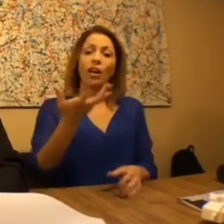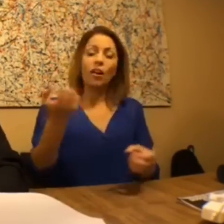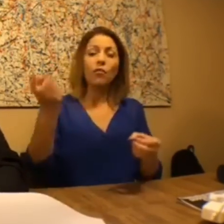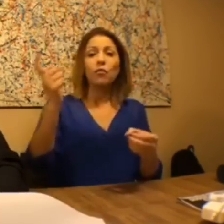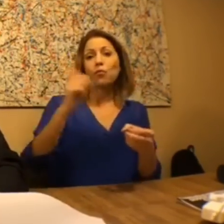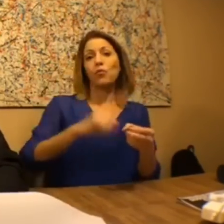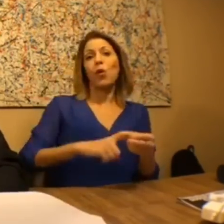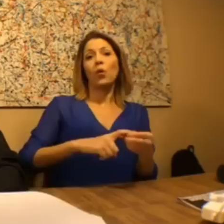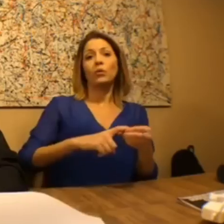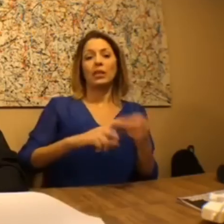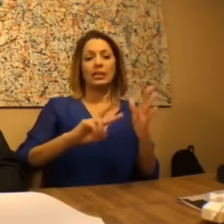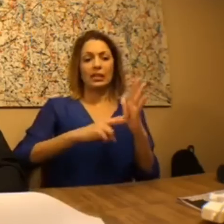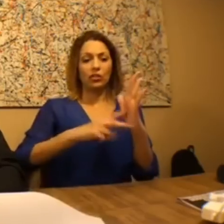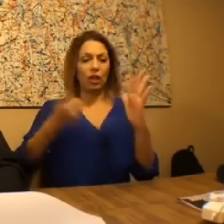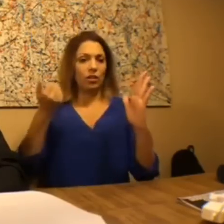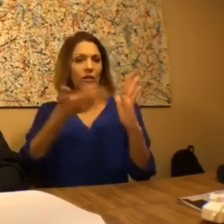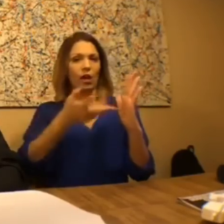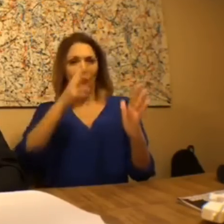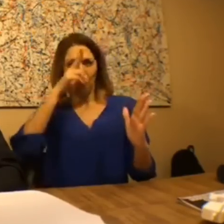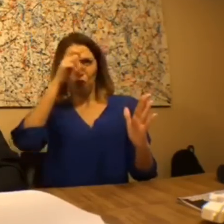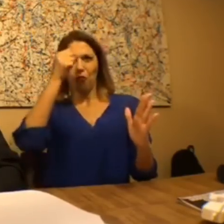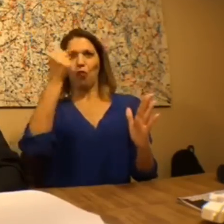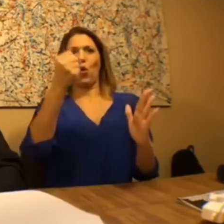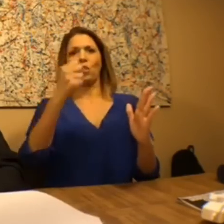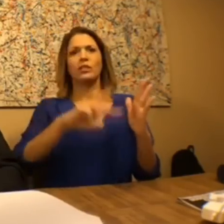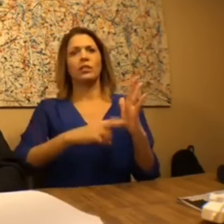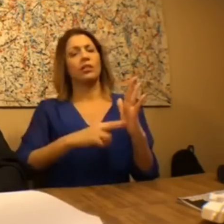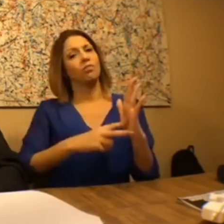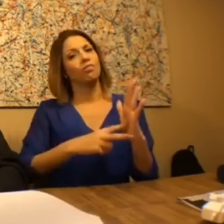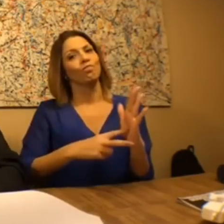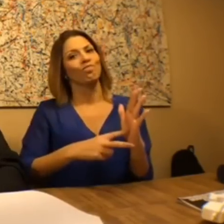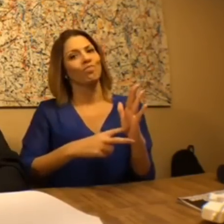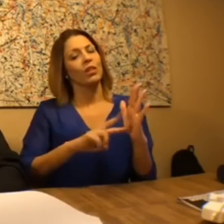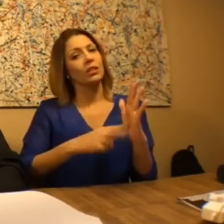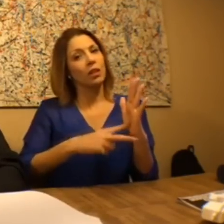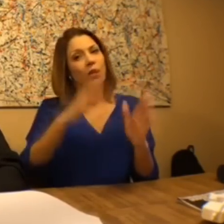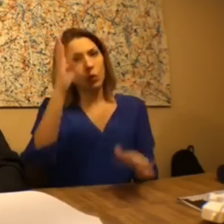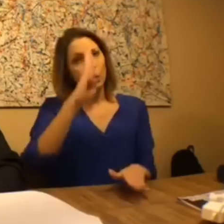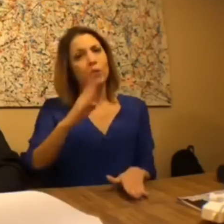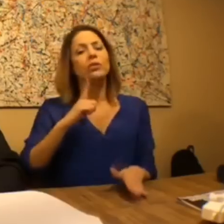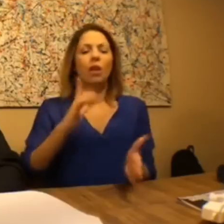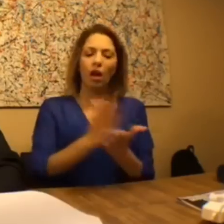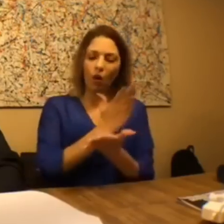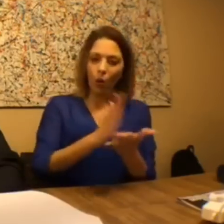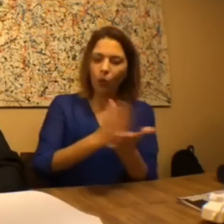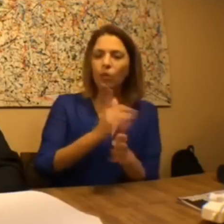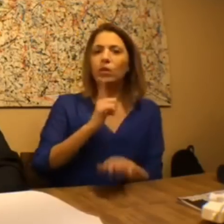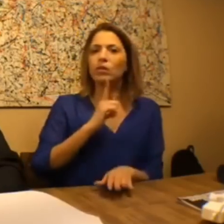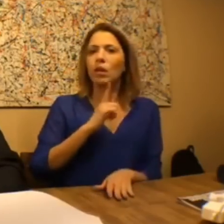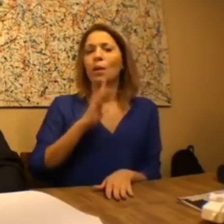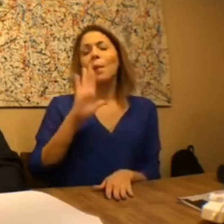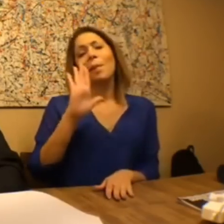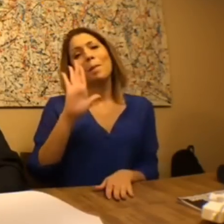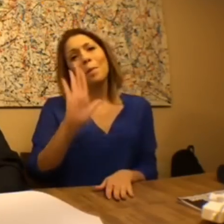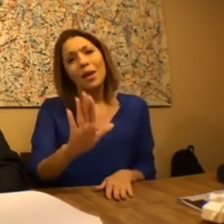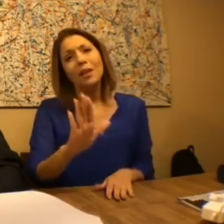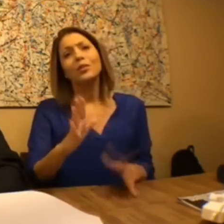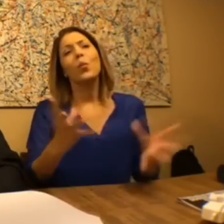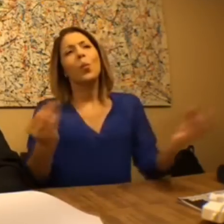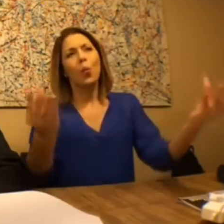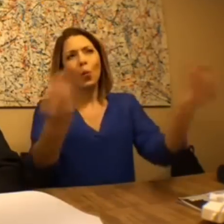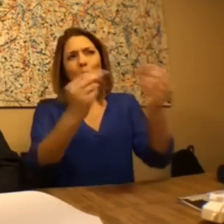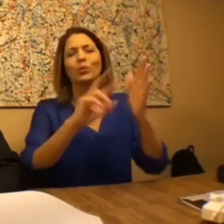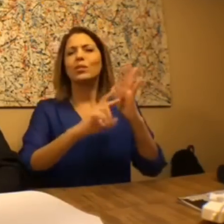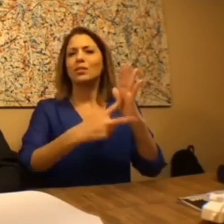outro nome. E os sindicatos no Brasil? Tem os bons sindicatos? Tem. Mas, como regra, está sempre aí para atazanar